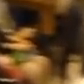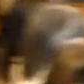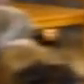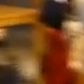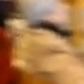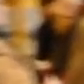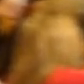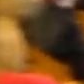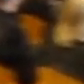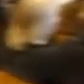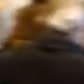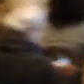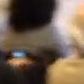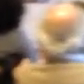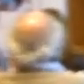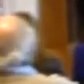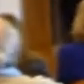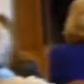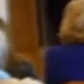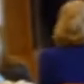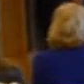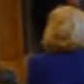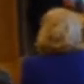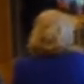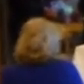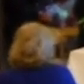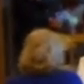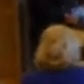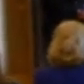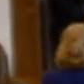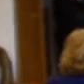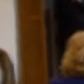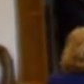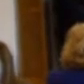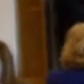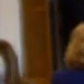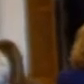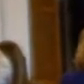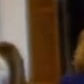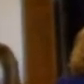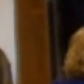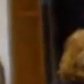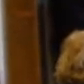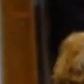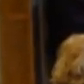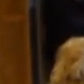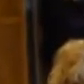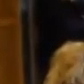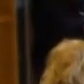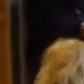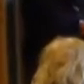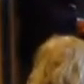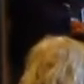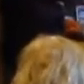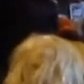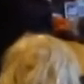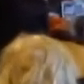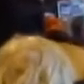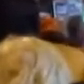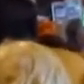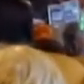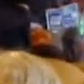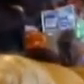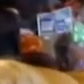bibliotecas, a los docentes, alumnos, egresados, personal que ha integrado en otros años